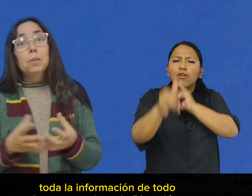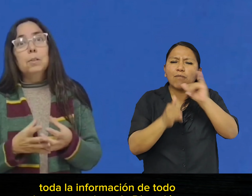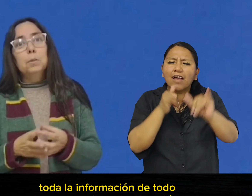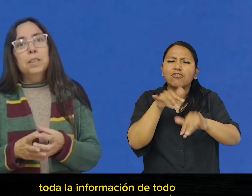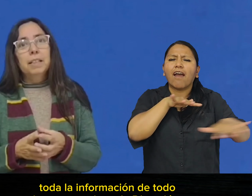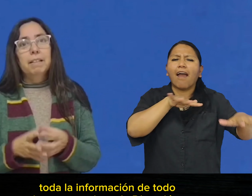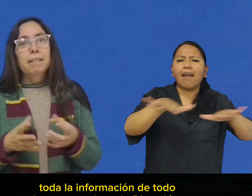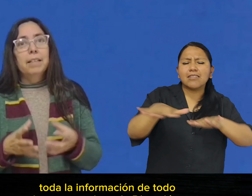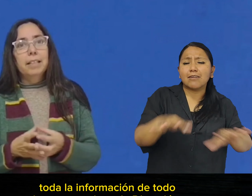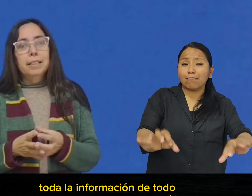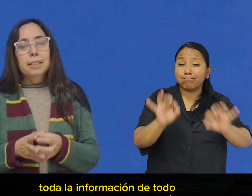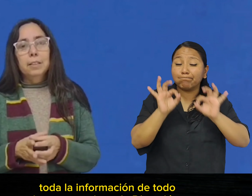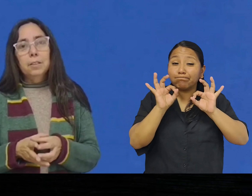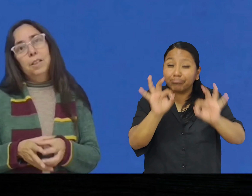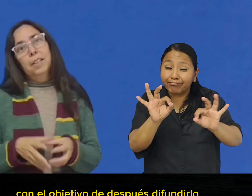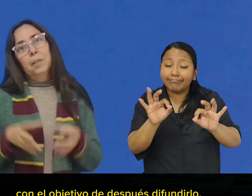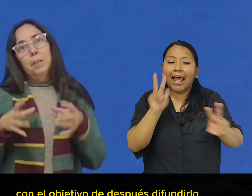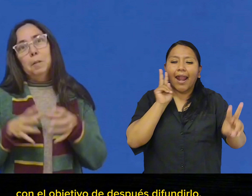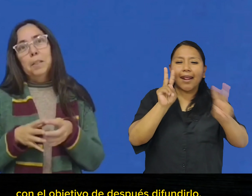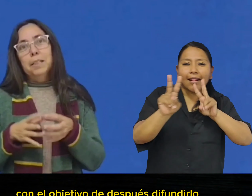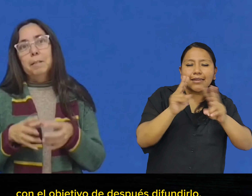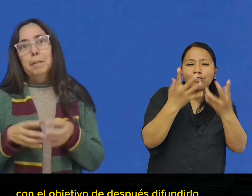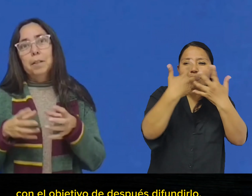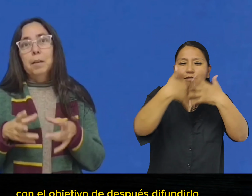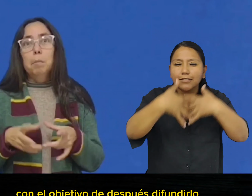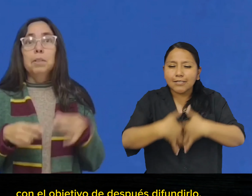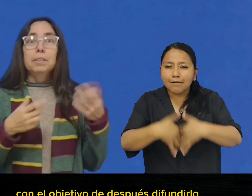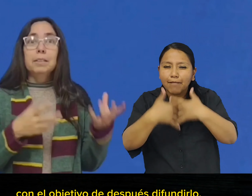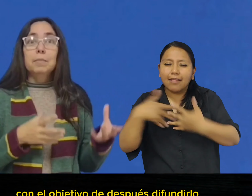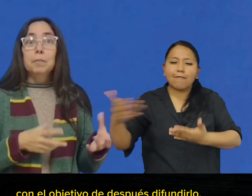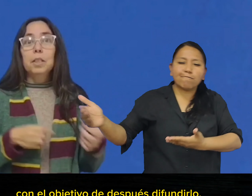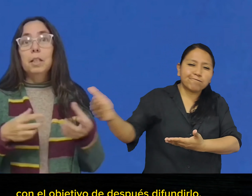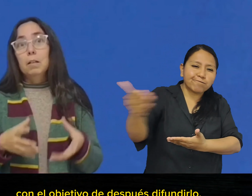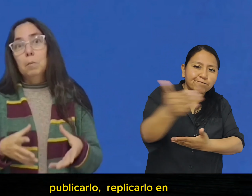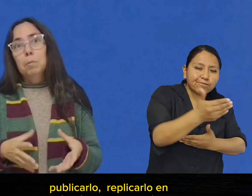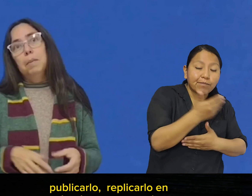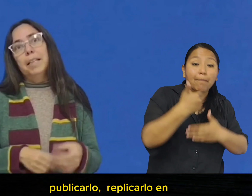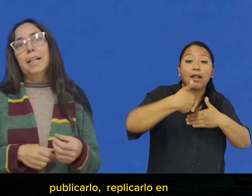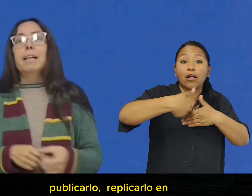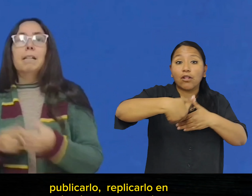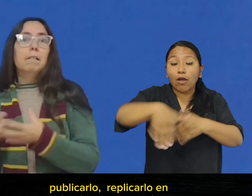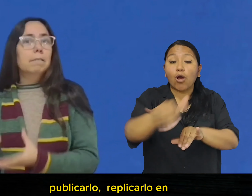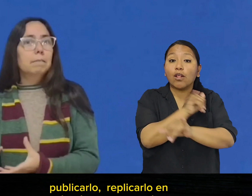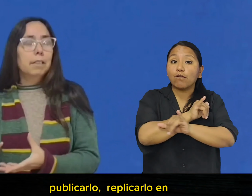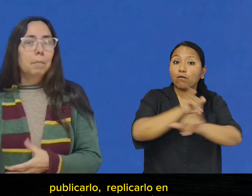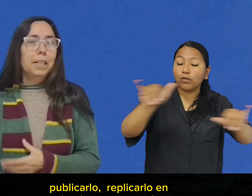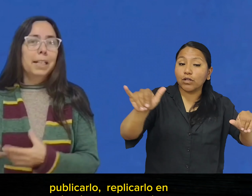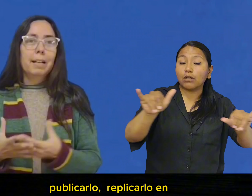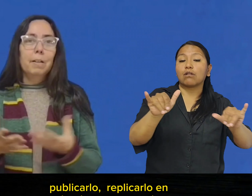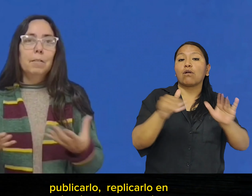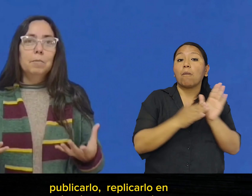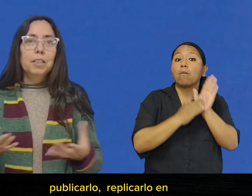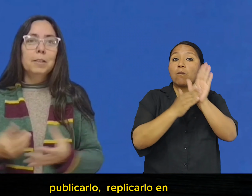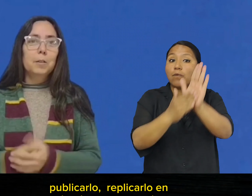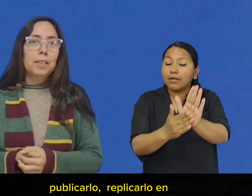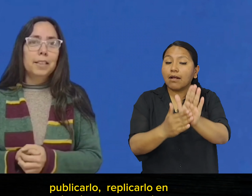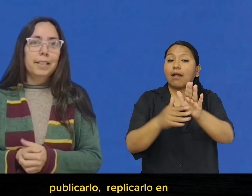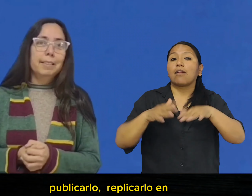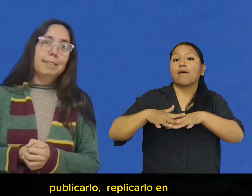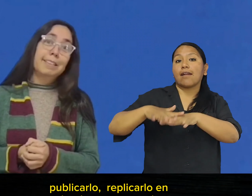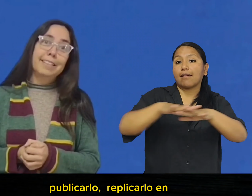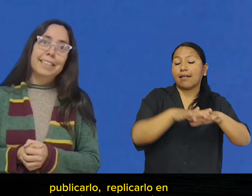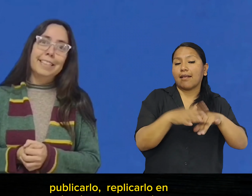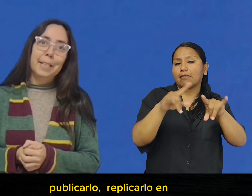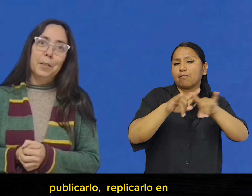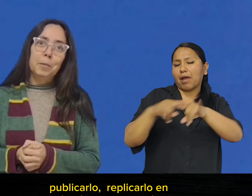de todo lo que sucede en la dirección con el objetivo de después, difundirlo, publicarlo, replicarlo en donde